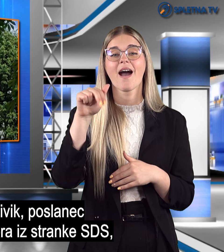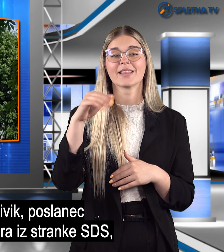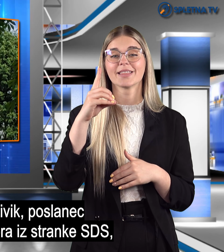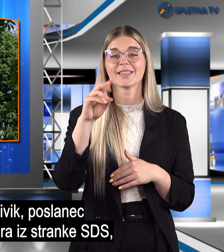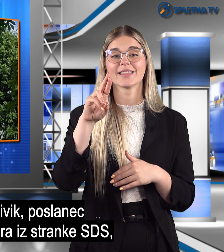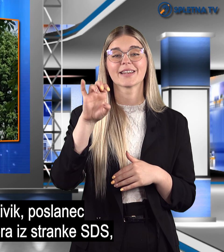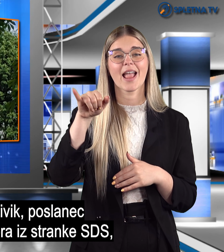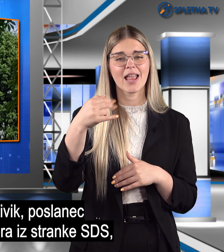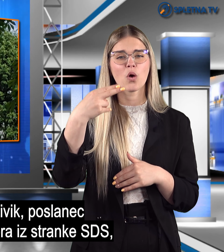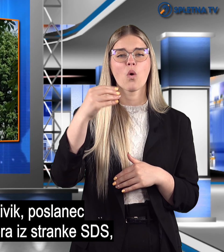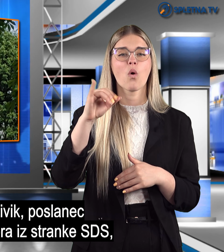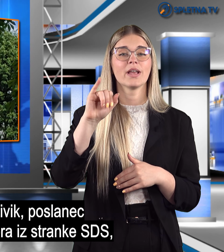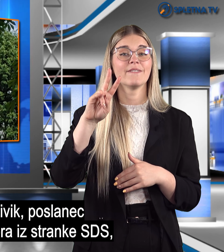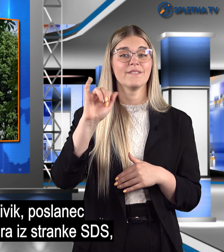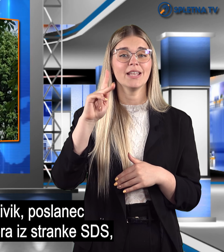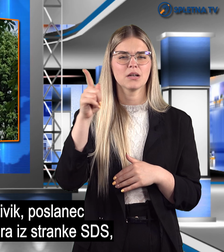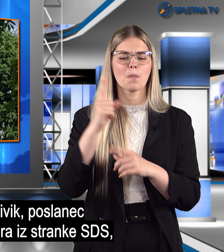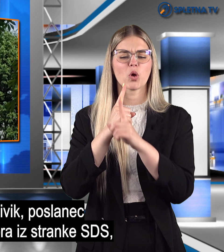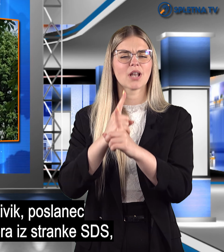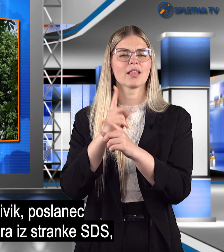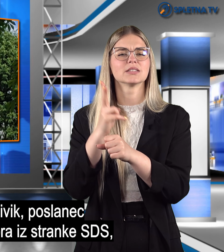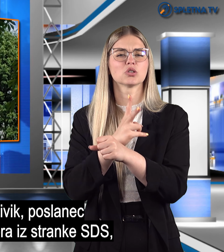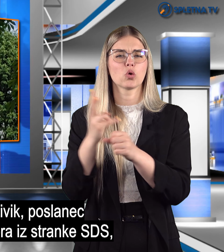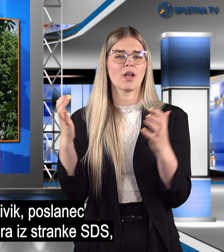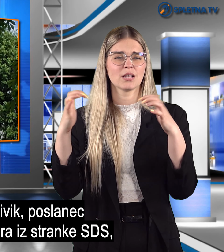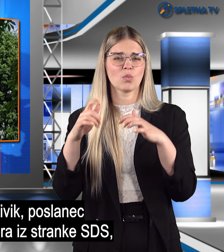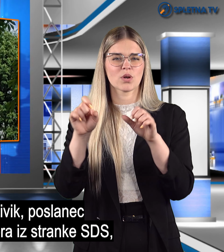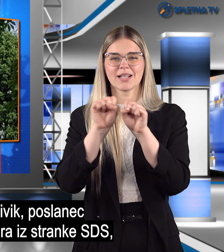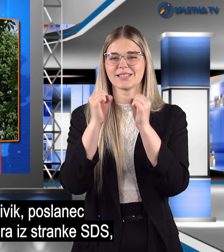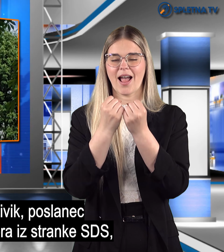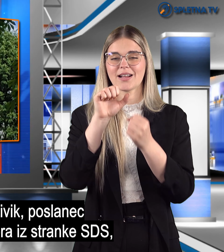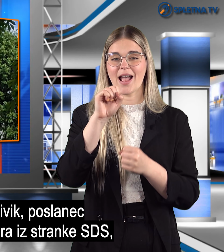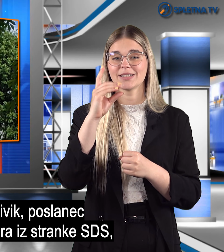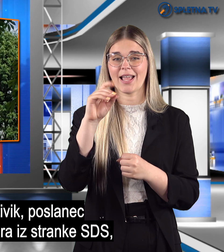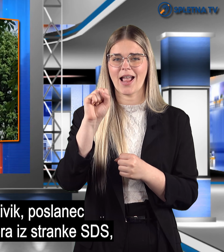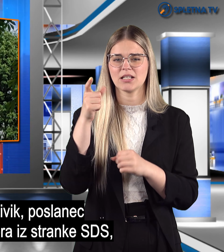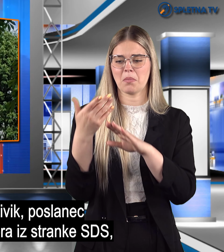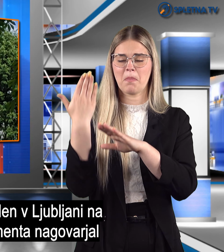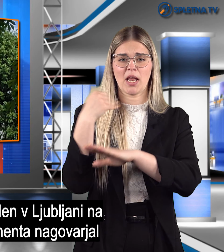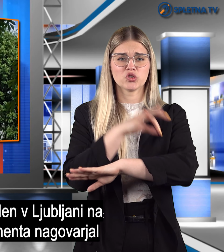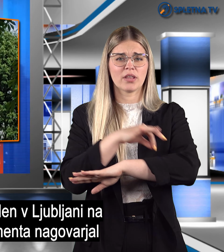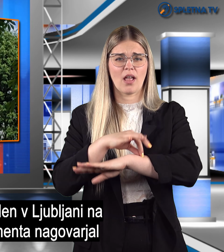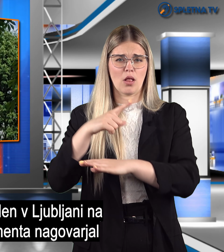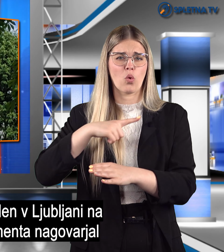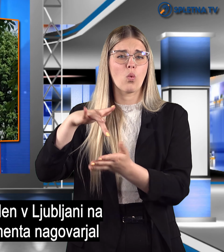Andrej Hoivik, poslanec Državnega zbora iz stranke SDS, je prejšnji teden v Ljubljani na